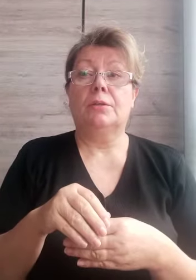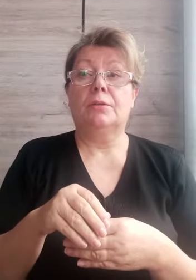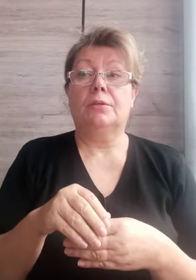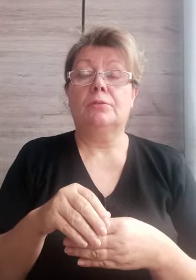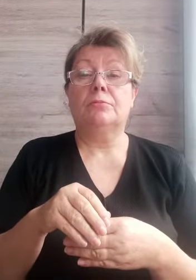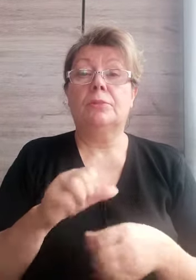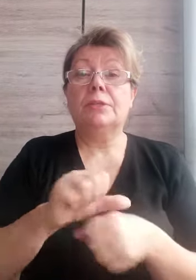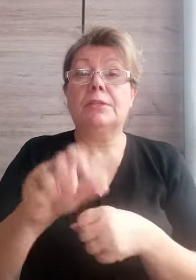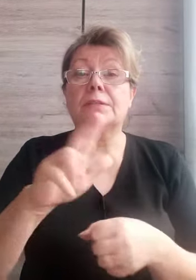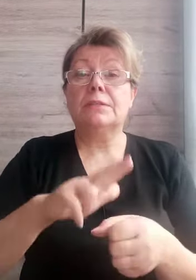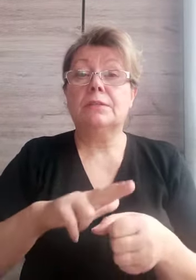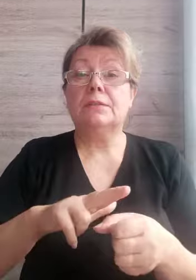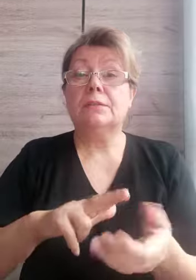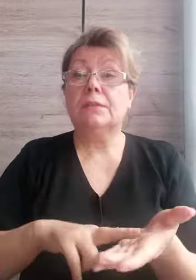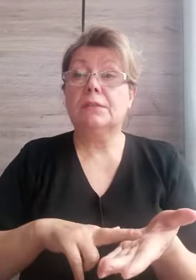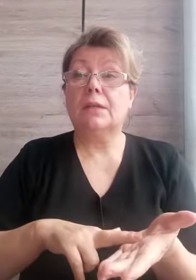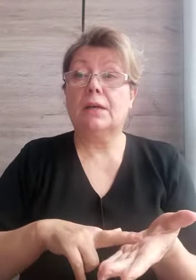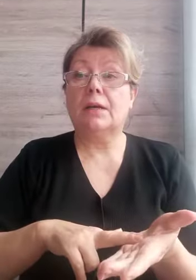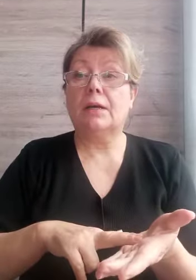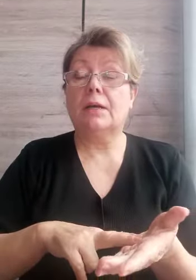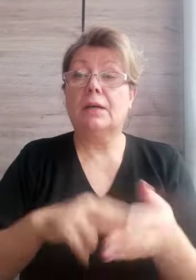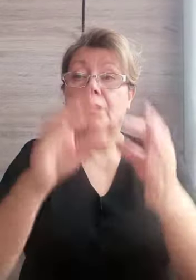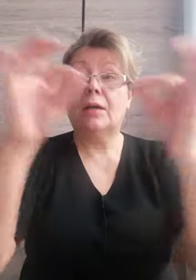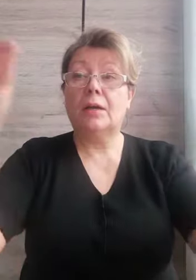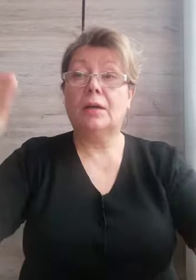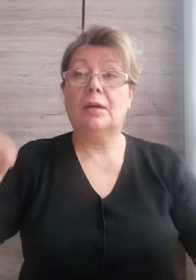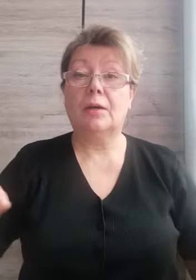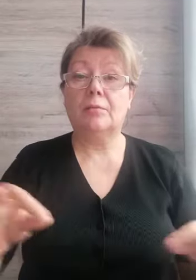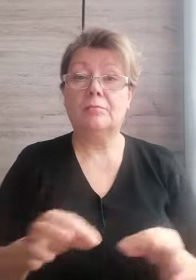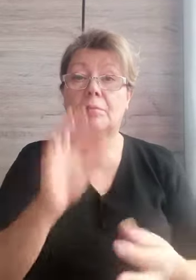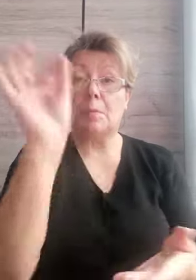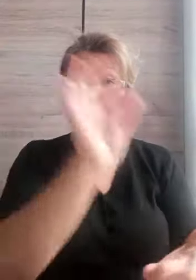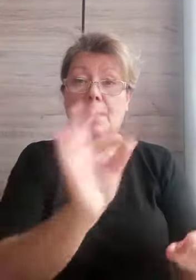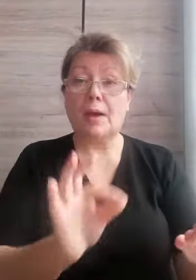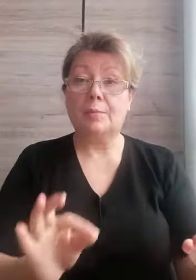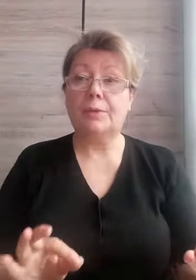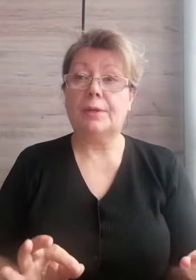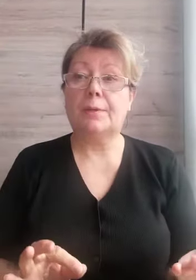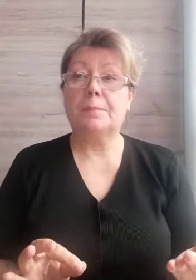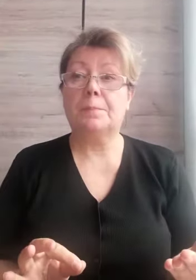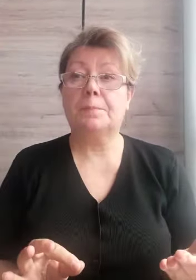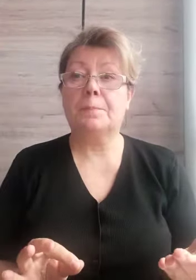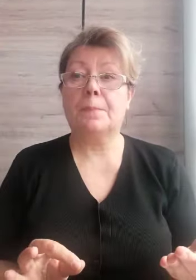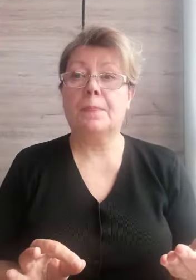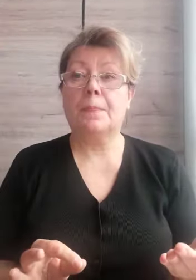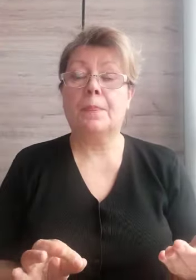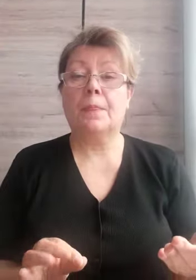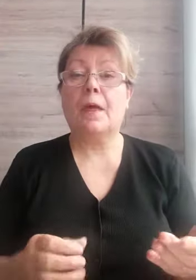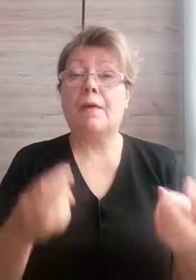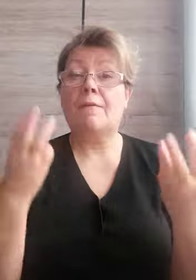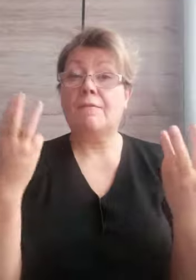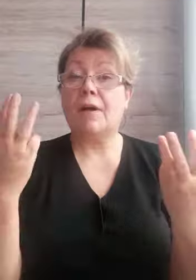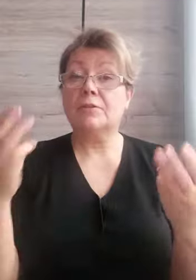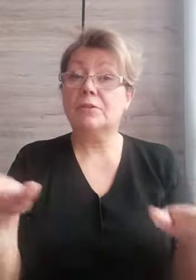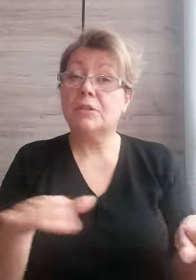Jest na małe ważne